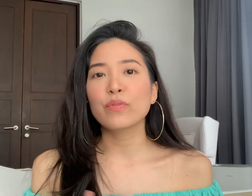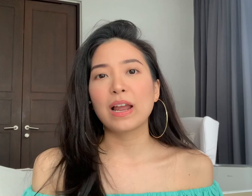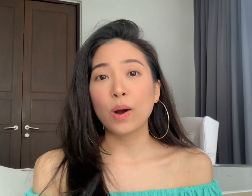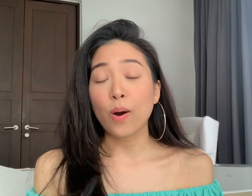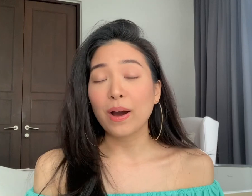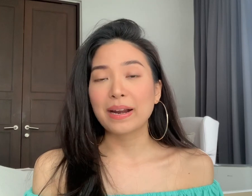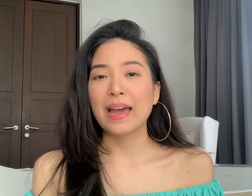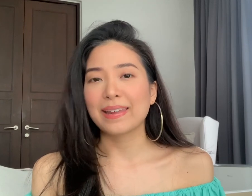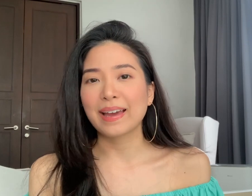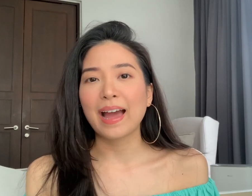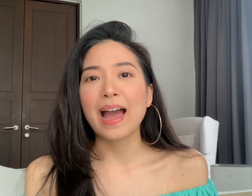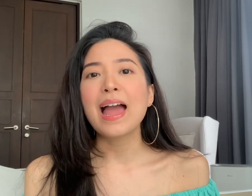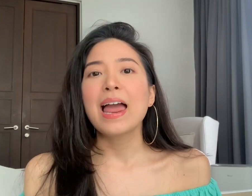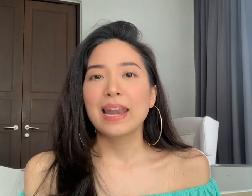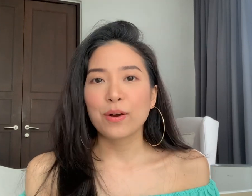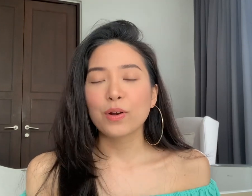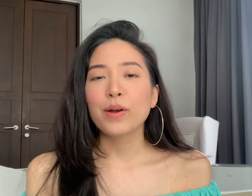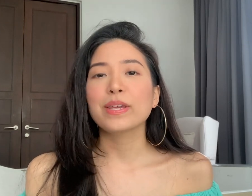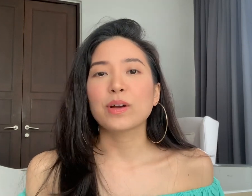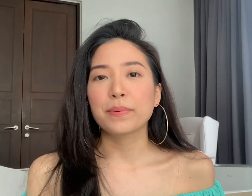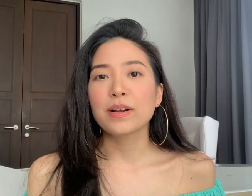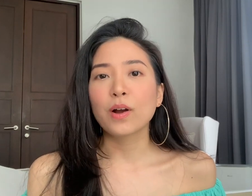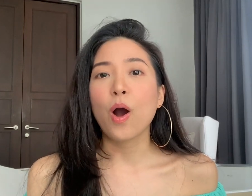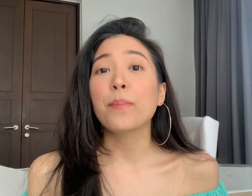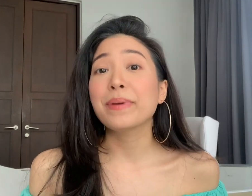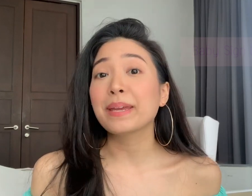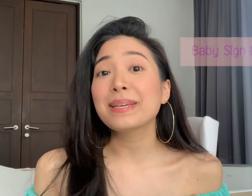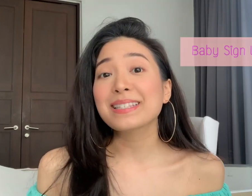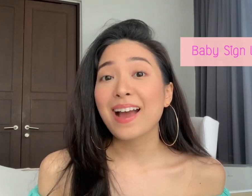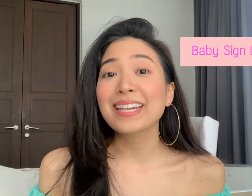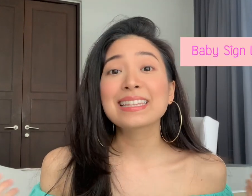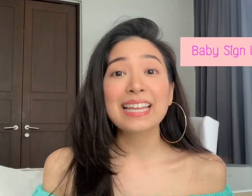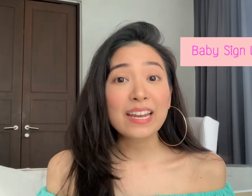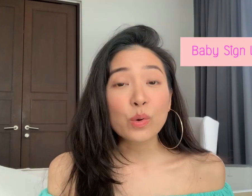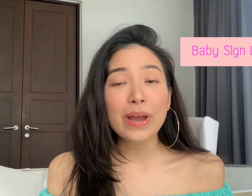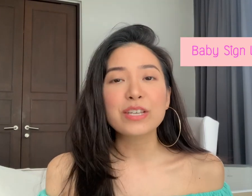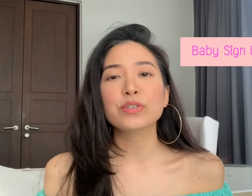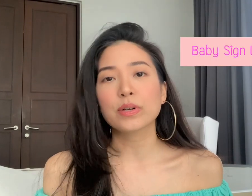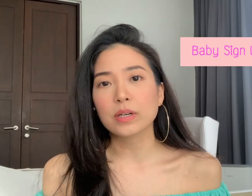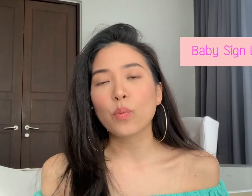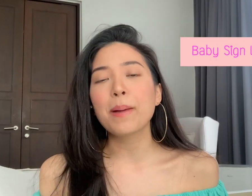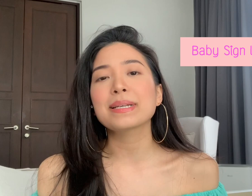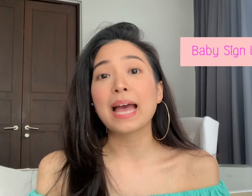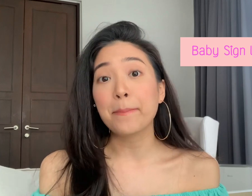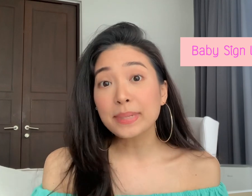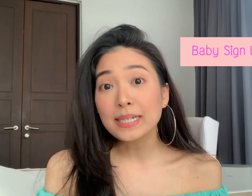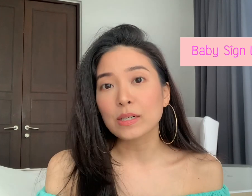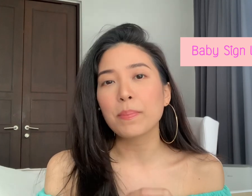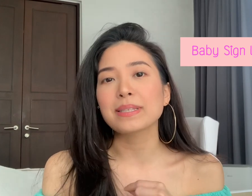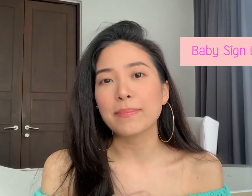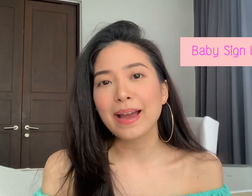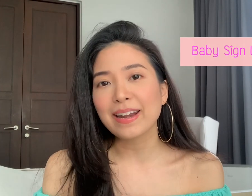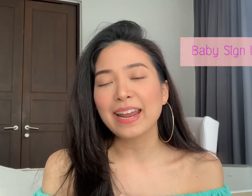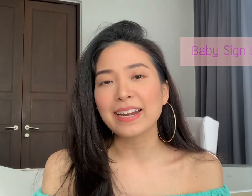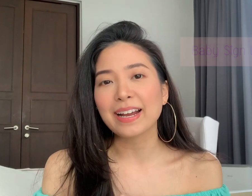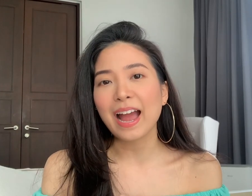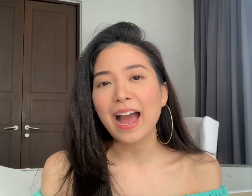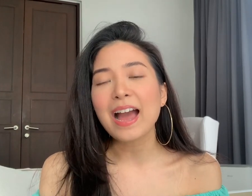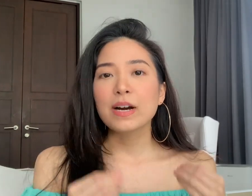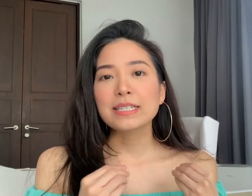เวละขออะไรนะคะแล้วก็เกี่วกับเรื่องของ Baby Sign Languageหรอวาภาษามือหอวภาฑใส่กนเมอร